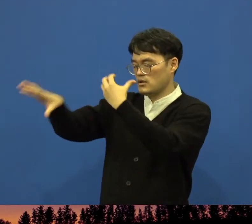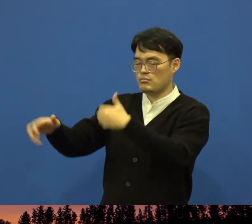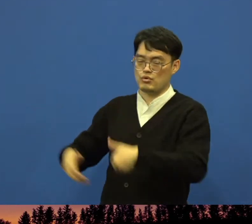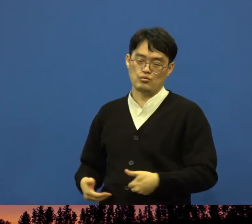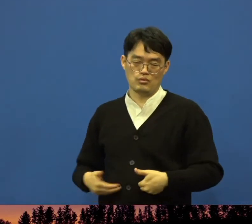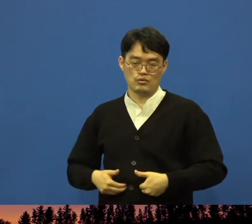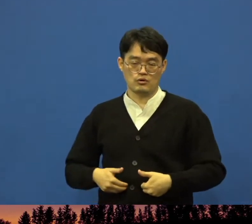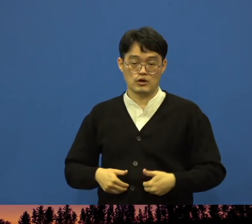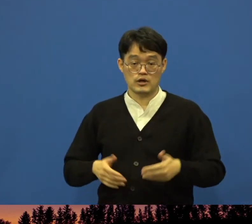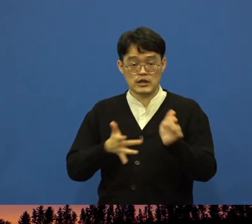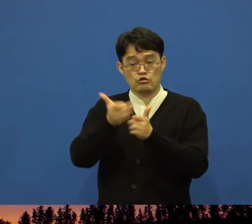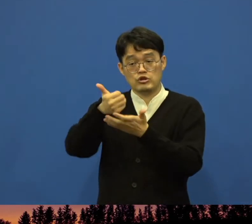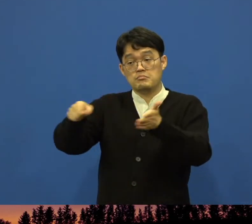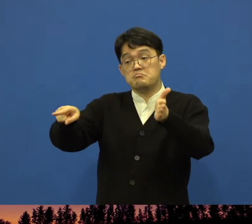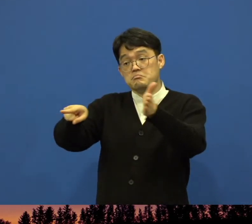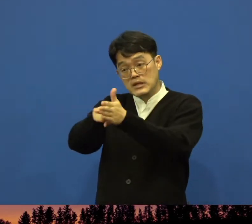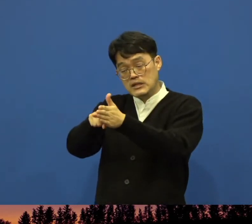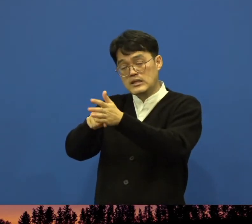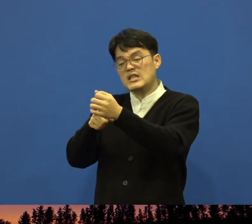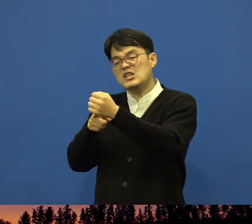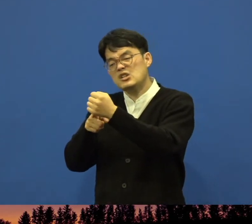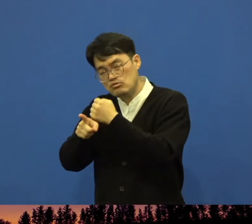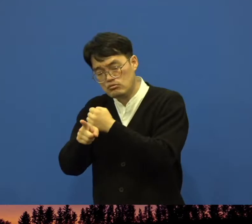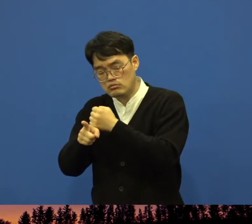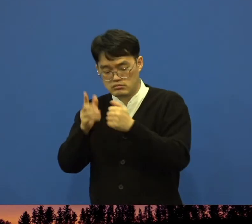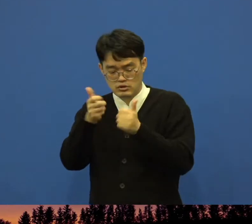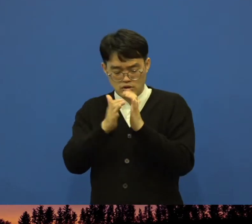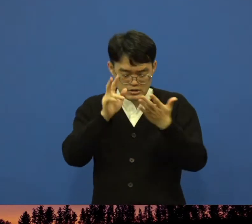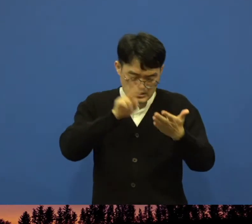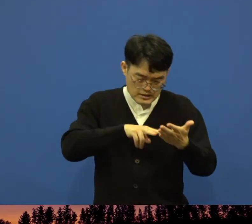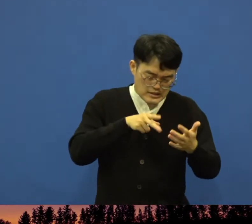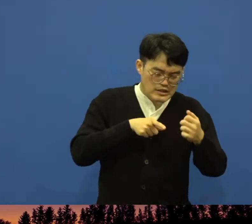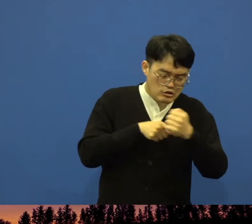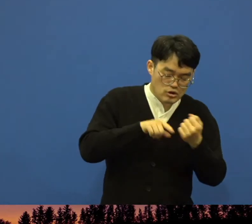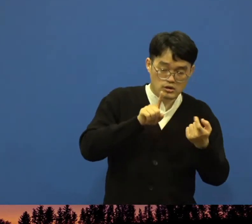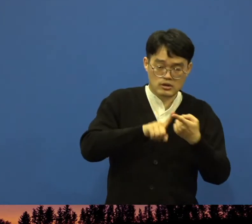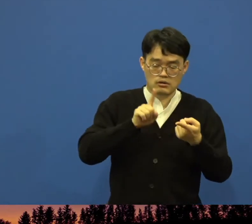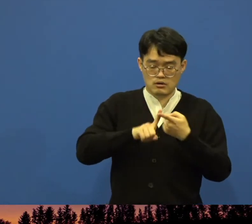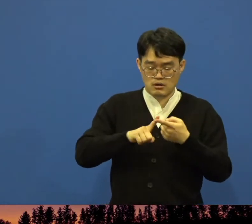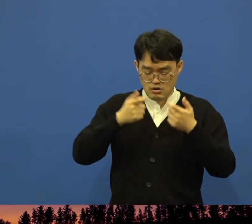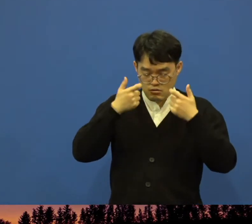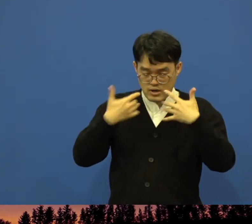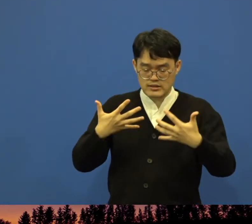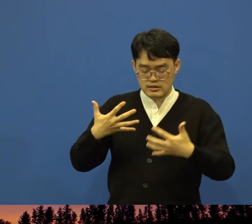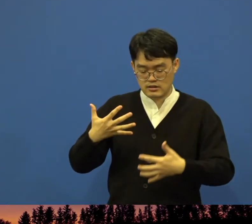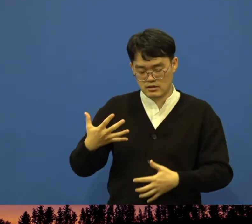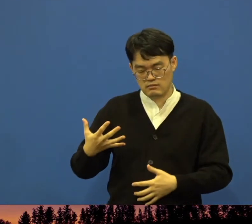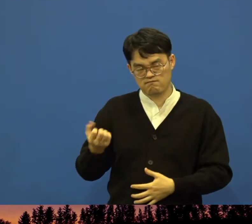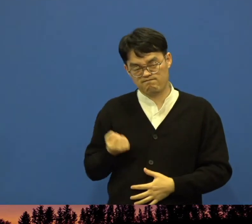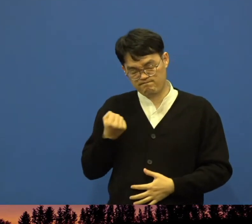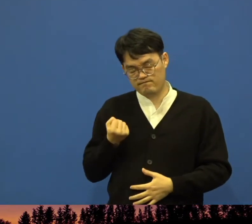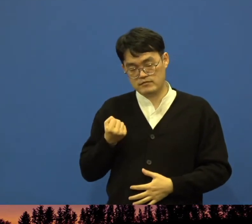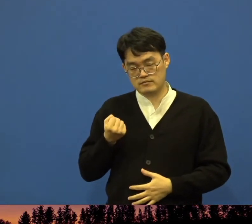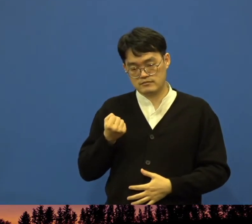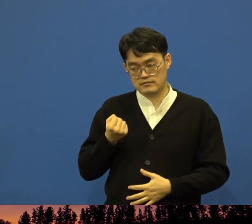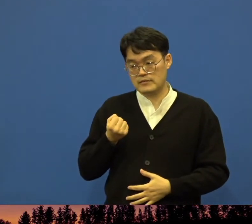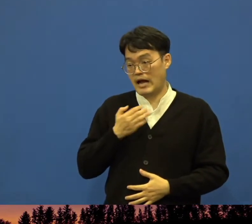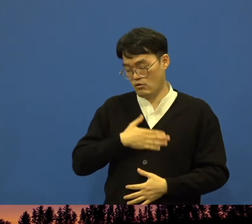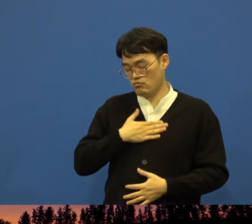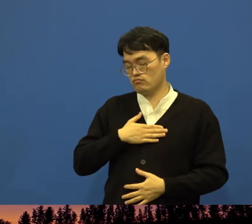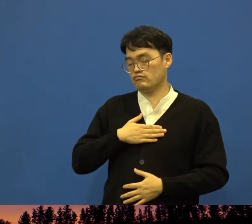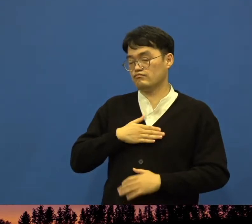거죠. 이 목적이 영혼과 연결돼야 돼요. 영혼. 그 영혼은 하나님의 가치와 연결되고 하나님의 나라와